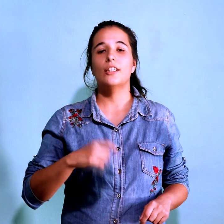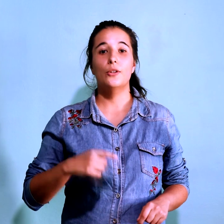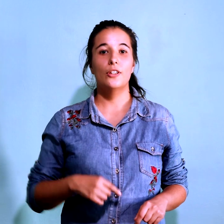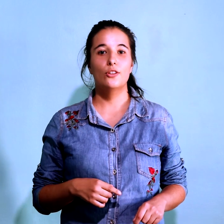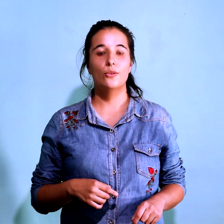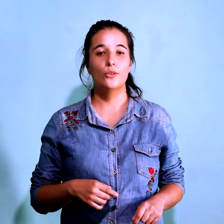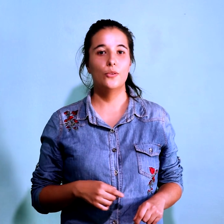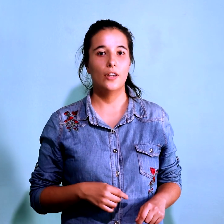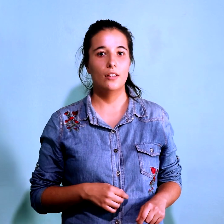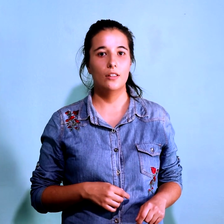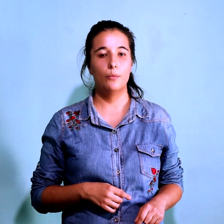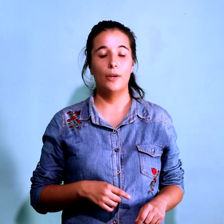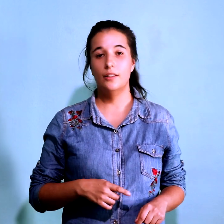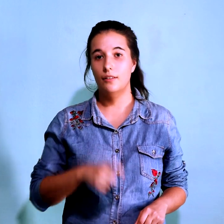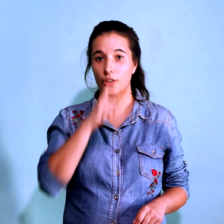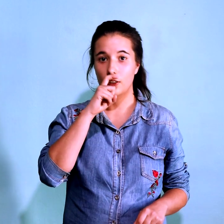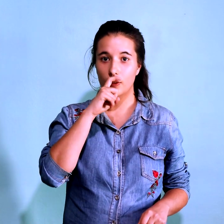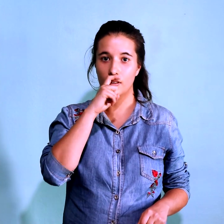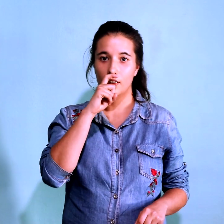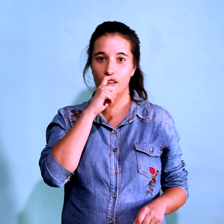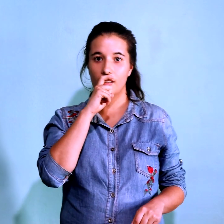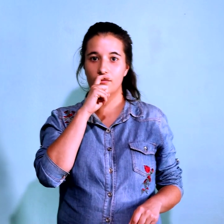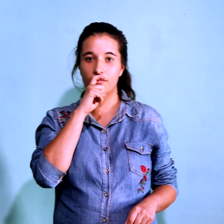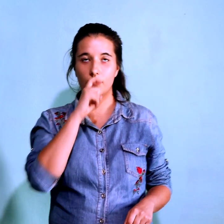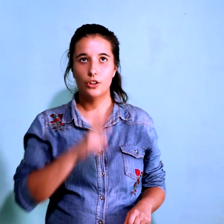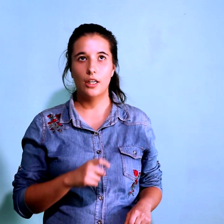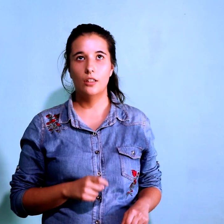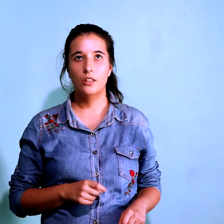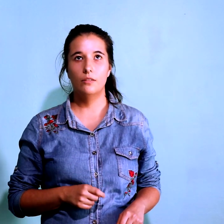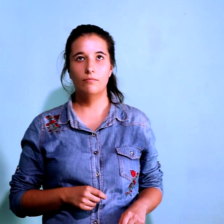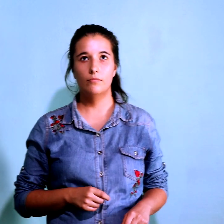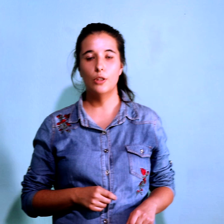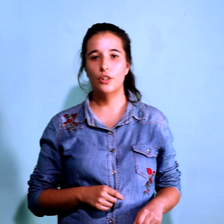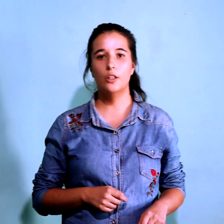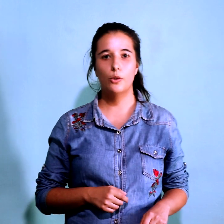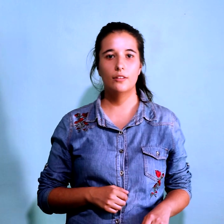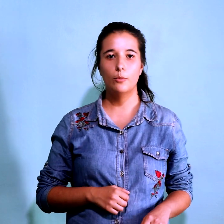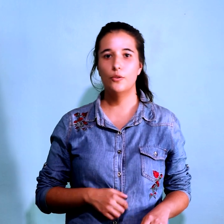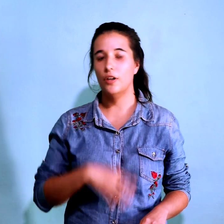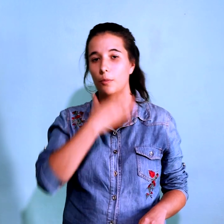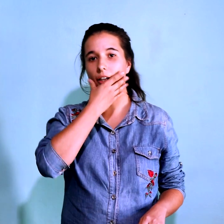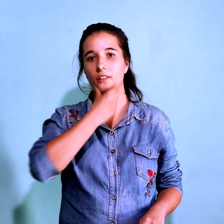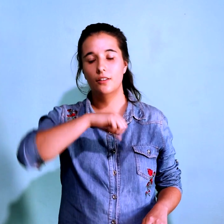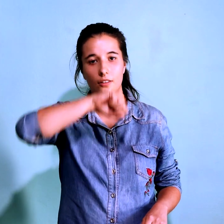no Rio Grande do Sul fala pai desse jeito. Já em Rio de Janeiro, por exemplo, fala paz desse